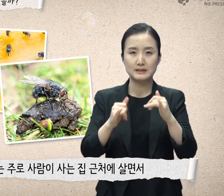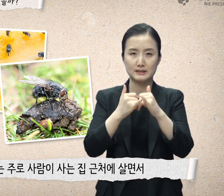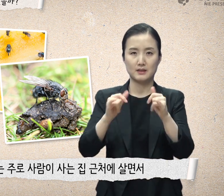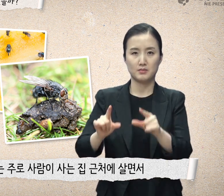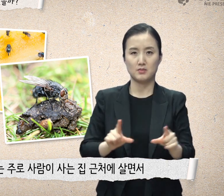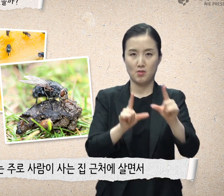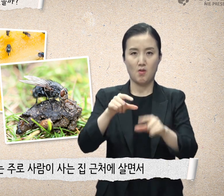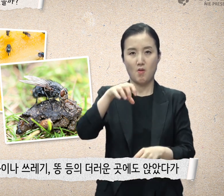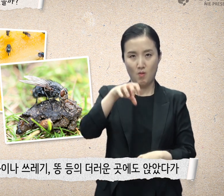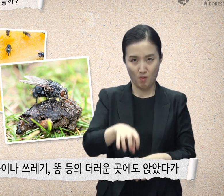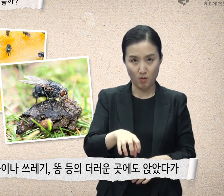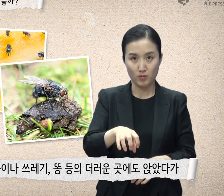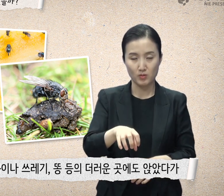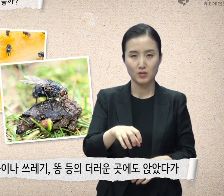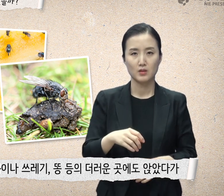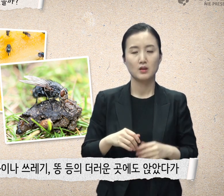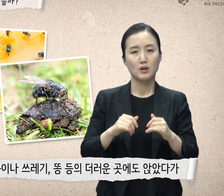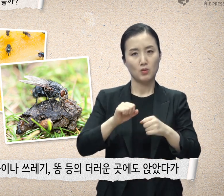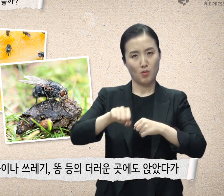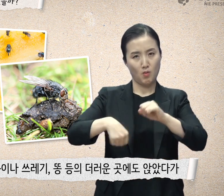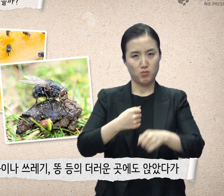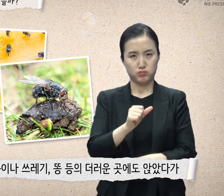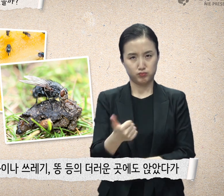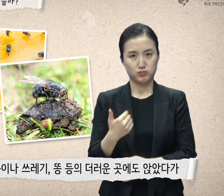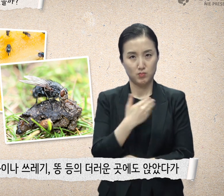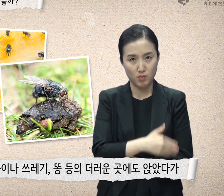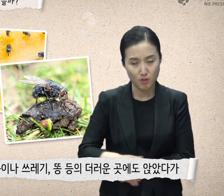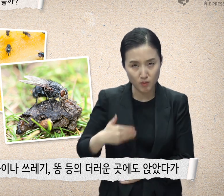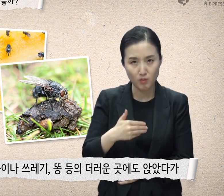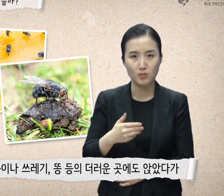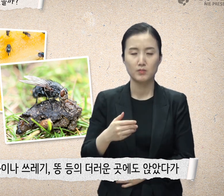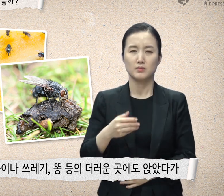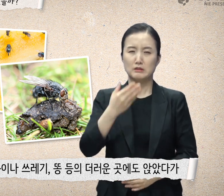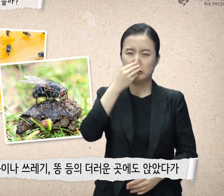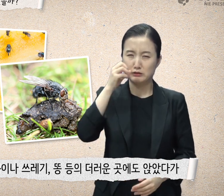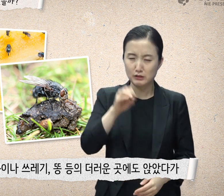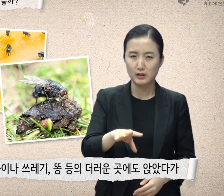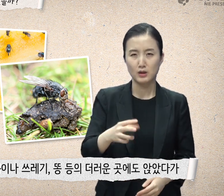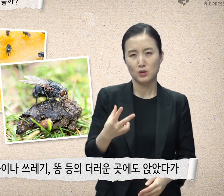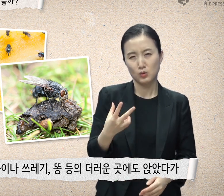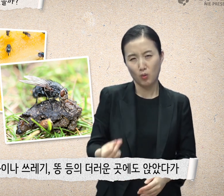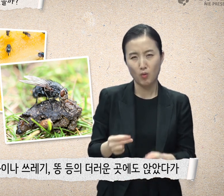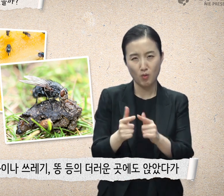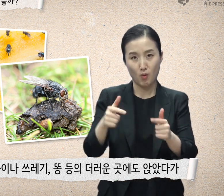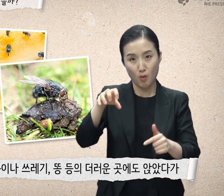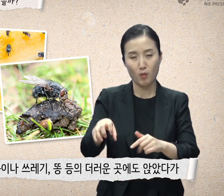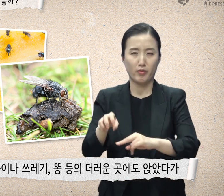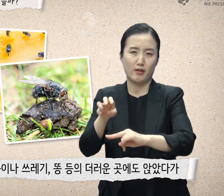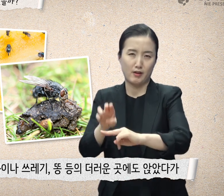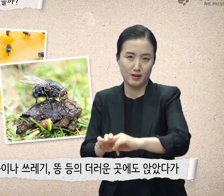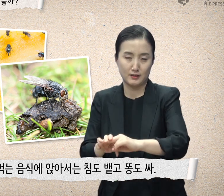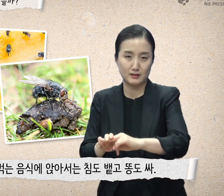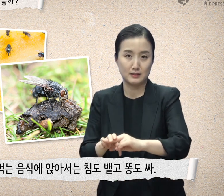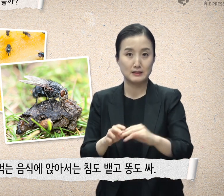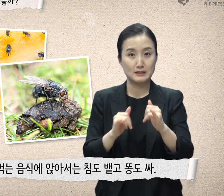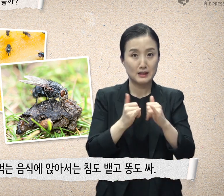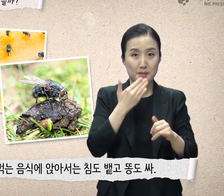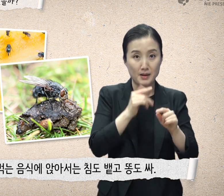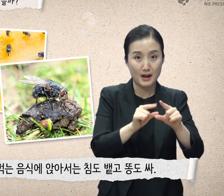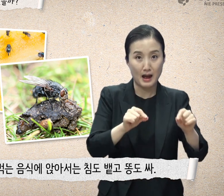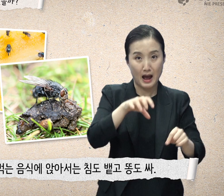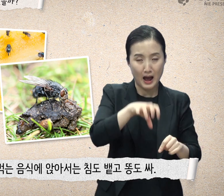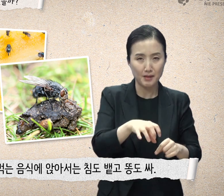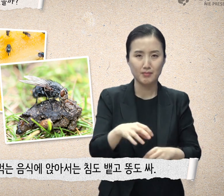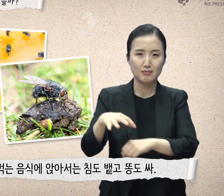근처에 살면서 죽은 동물의 몸이나 쓰레기, 똥 등의 더러운 곳에도 앉았다가 사람이